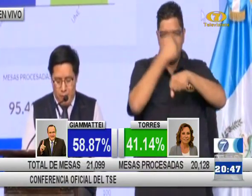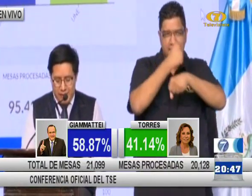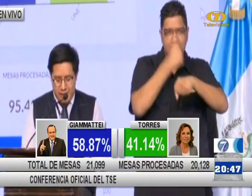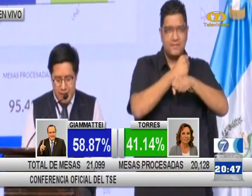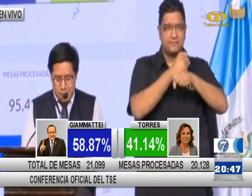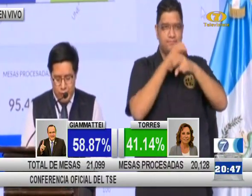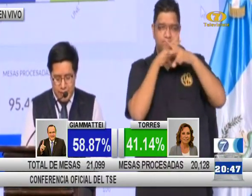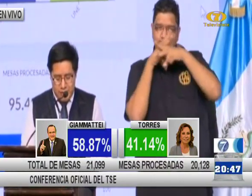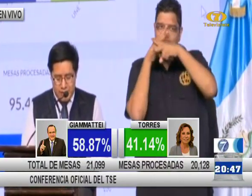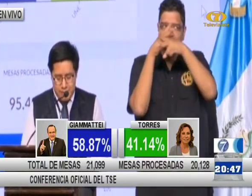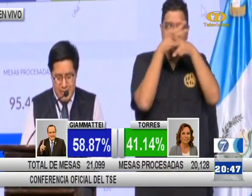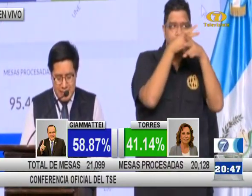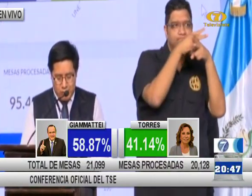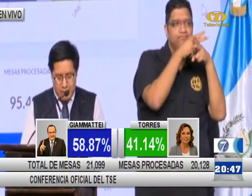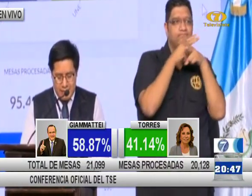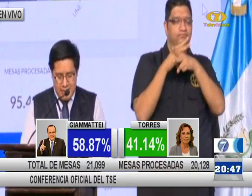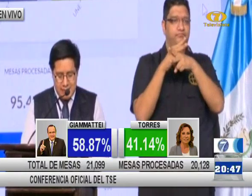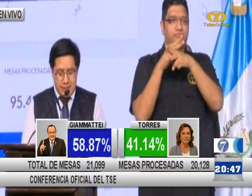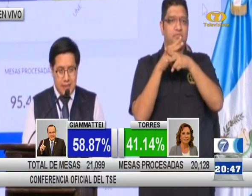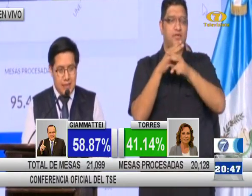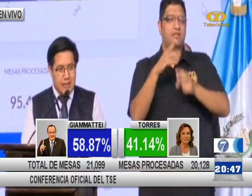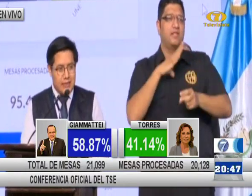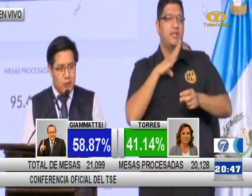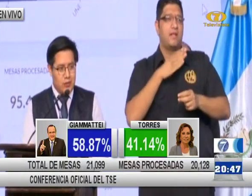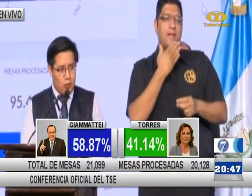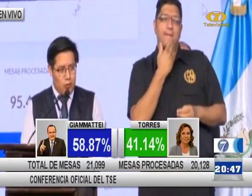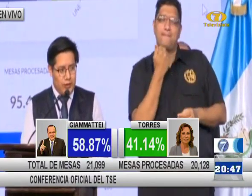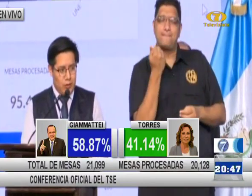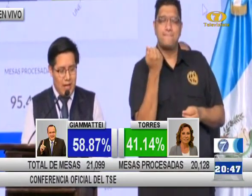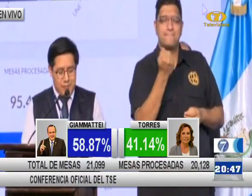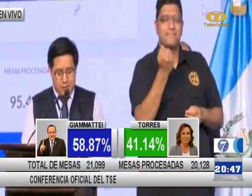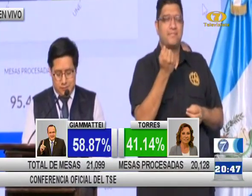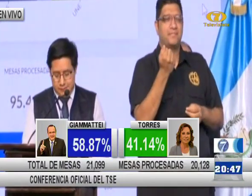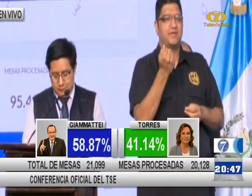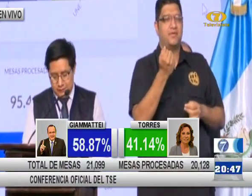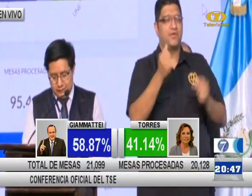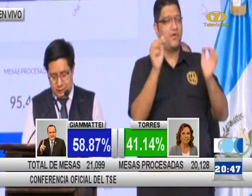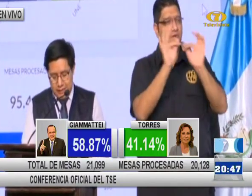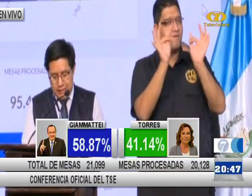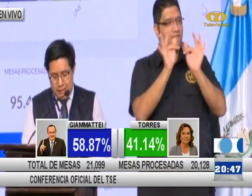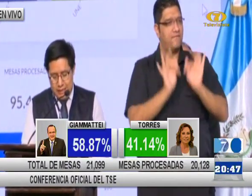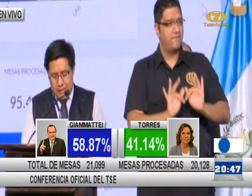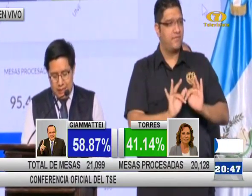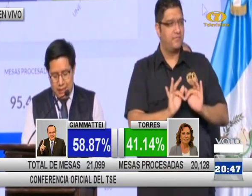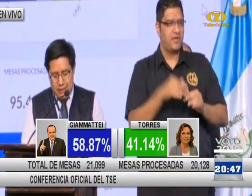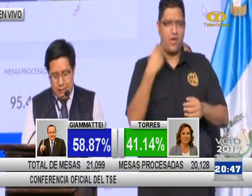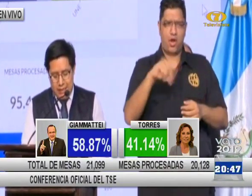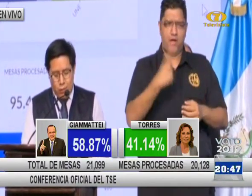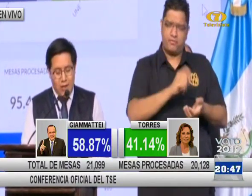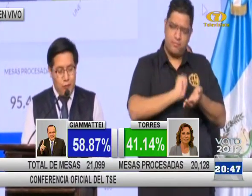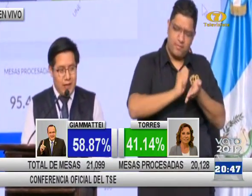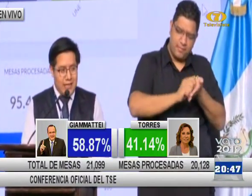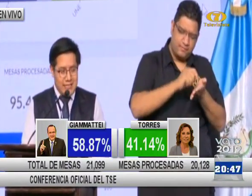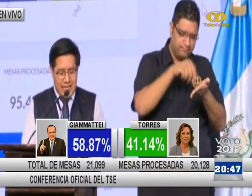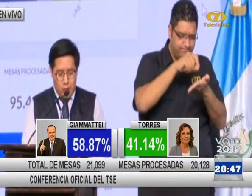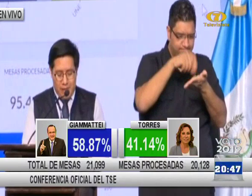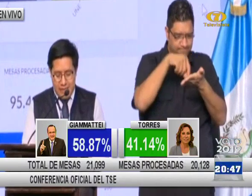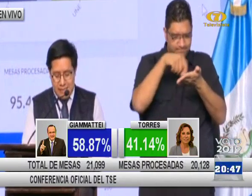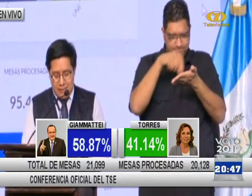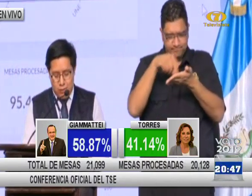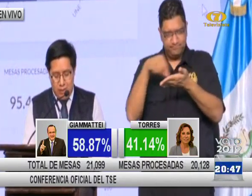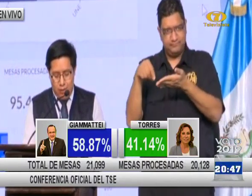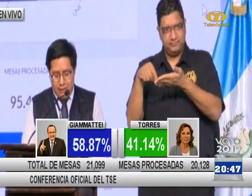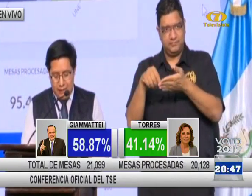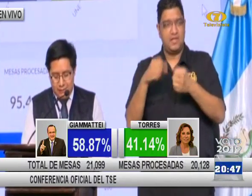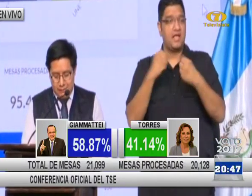de compartir las proyecciones más actualizadas de nuestro conteo rápido. el cual fue realizado para